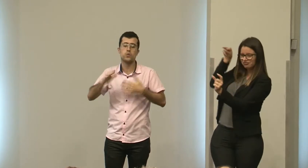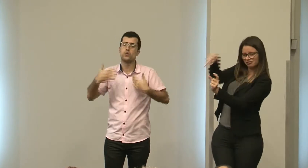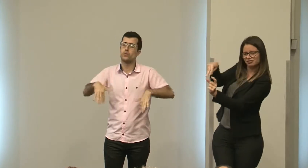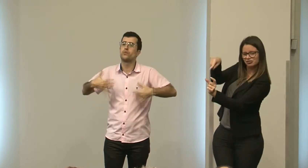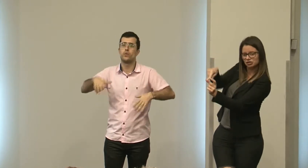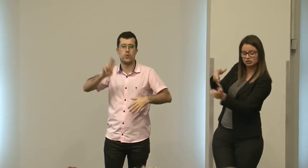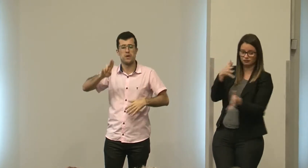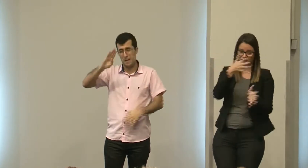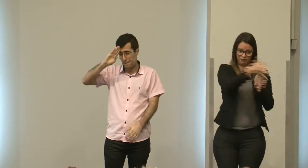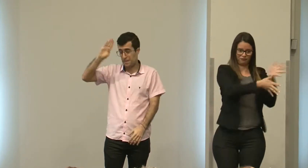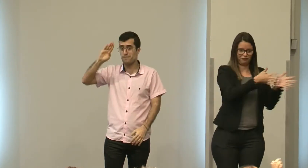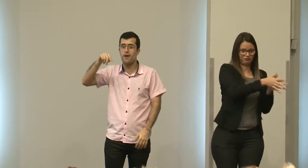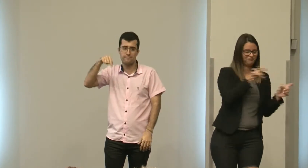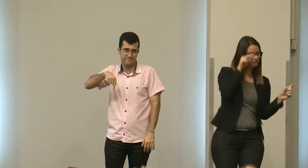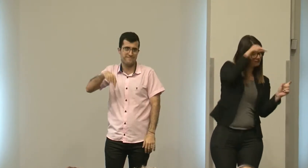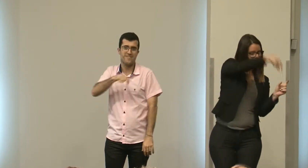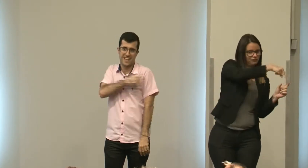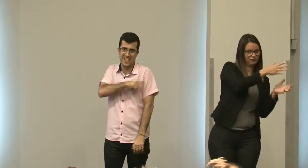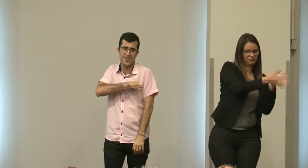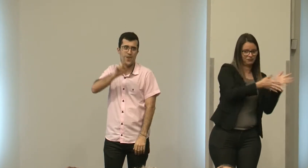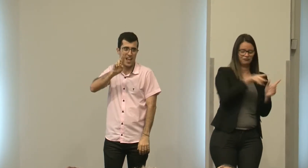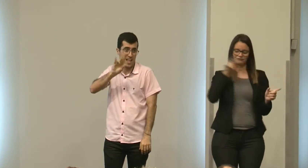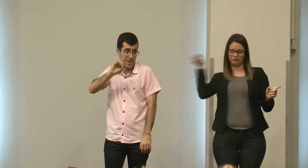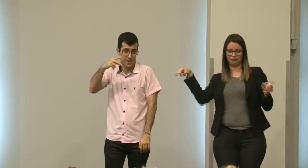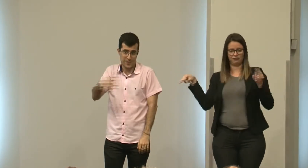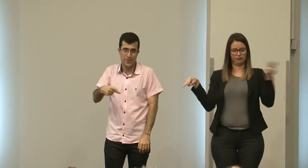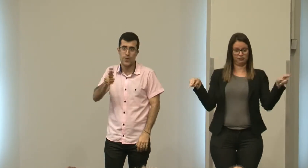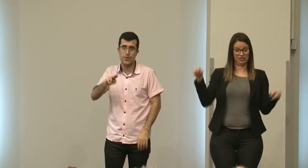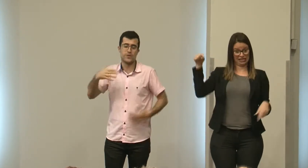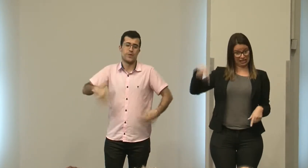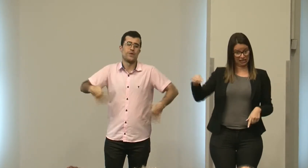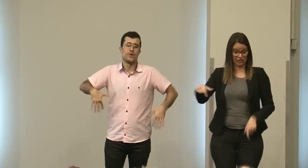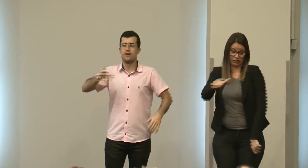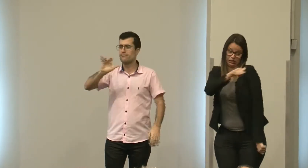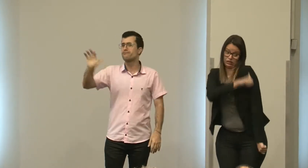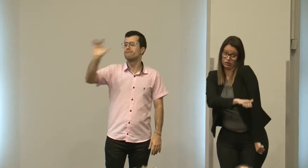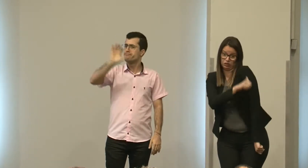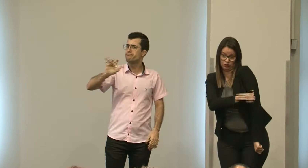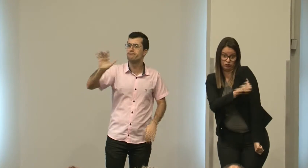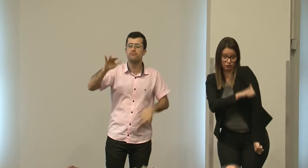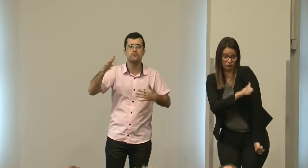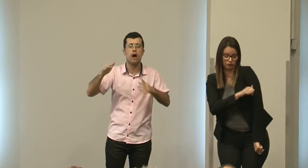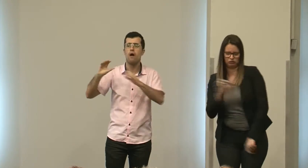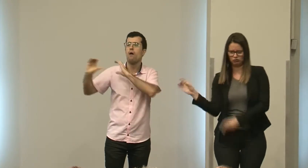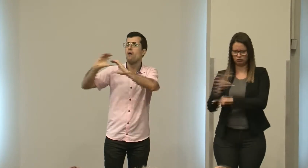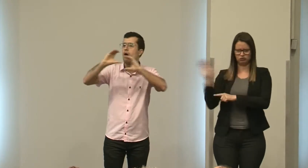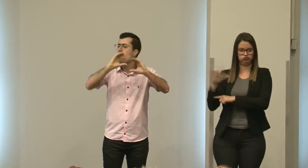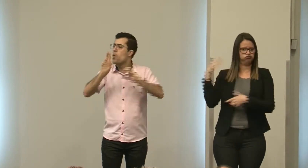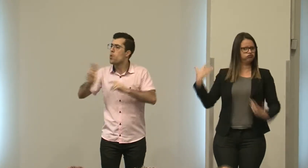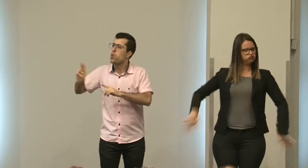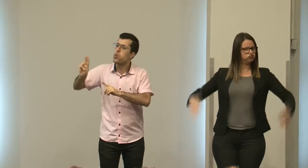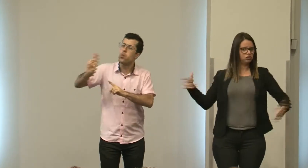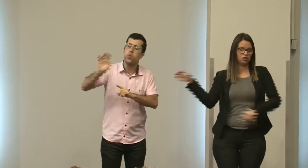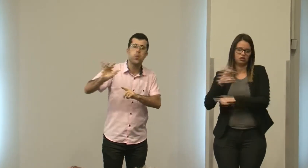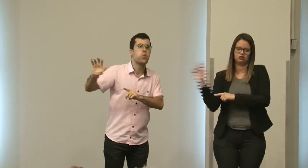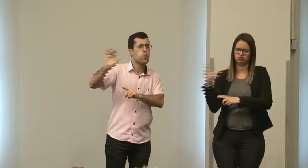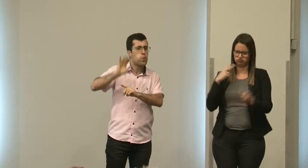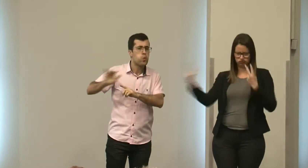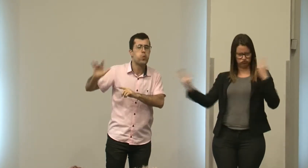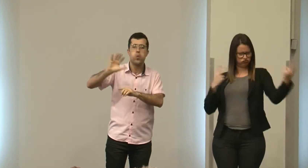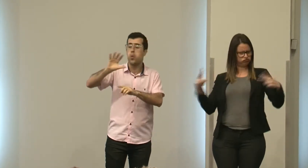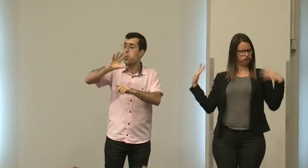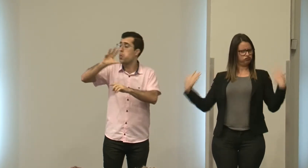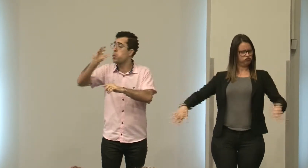nós encontramos isso. A língua de sinais está cheia desses elementos. No Rio de Janeiro, então, nós utilizamos muitos